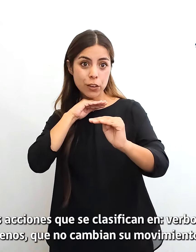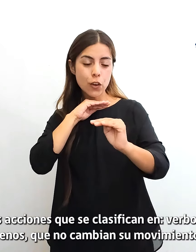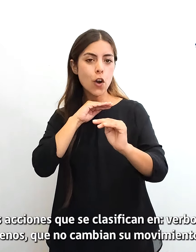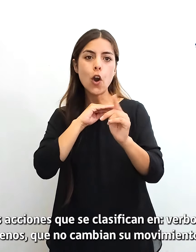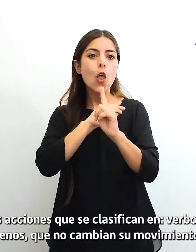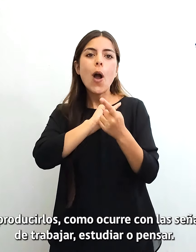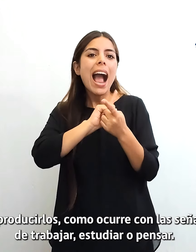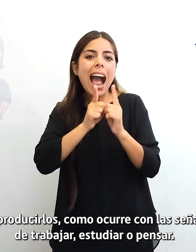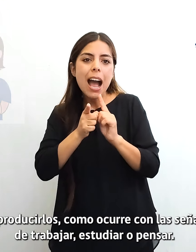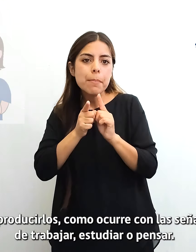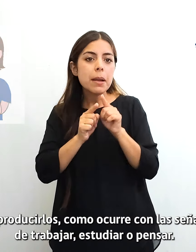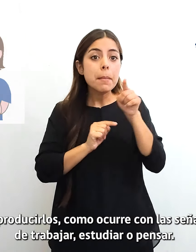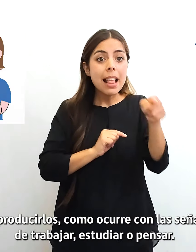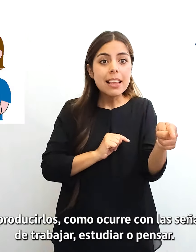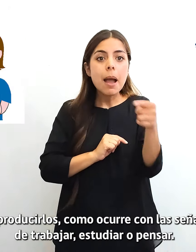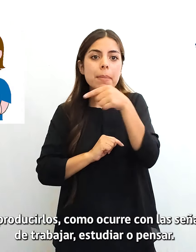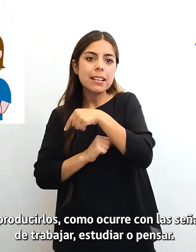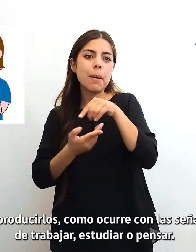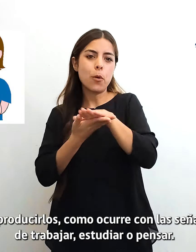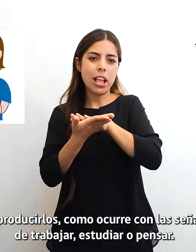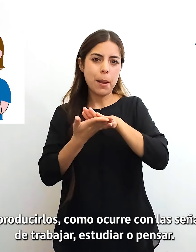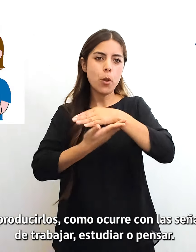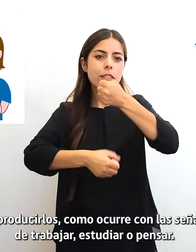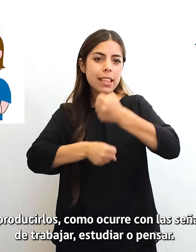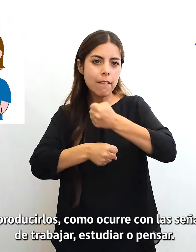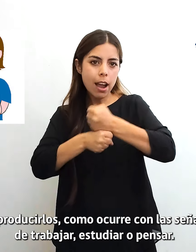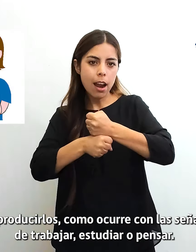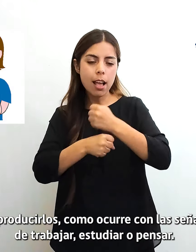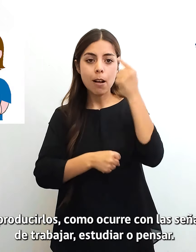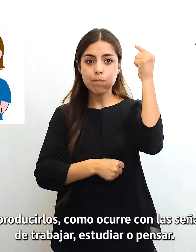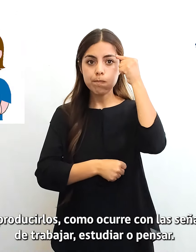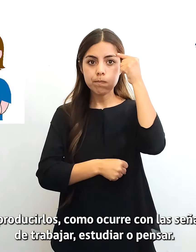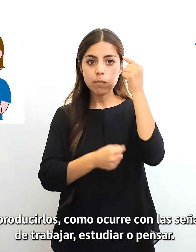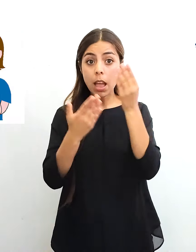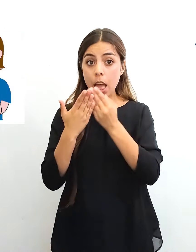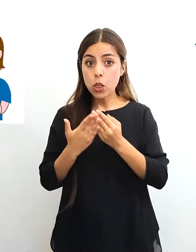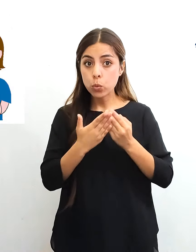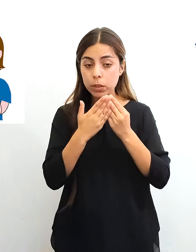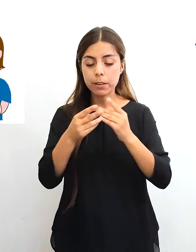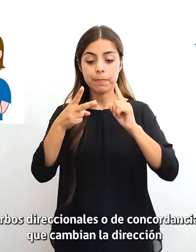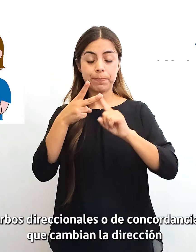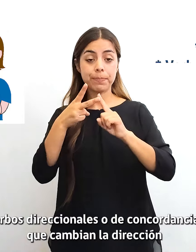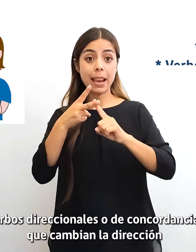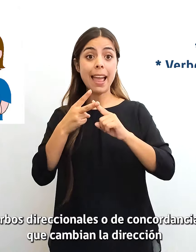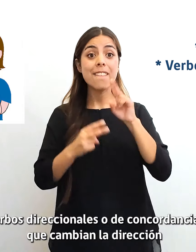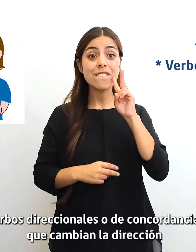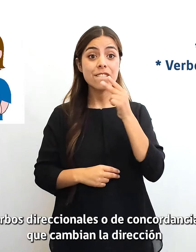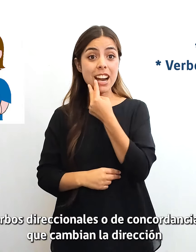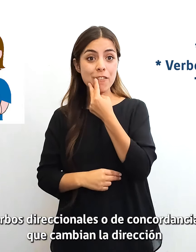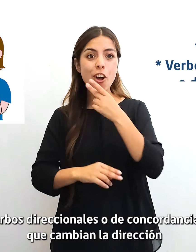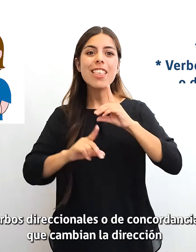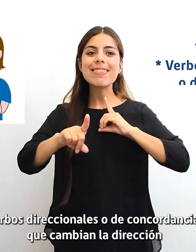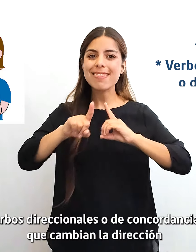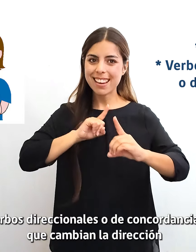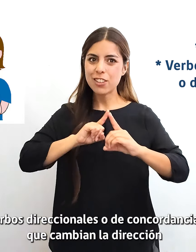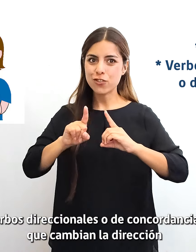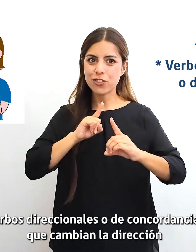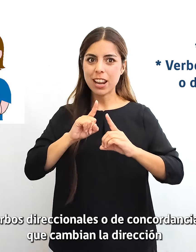su movimiento al producirlos, como ocurre con las señas de trabajar, estudiar o pensar. Verbos direccionales o de concordancia,